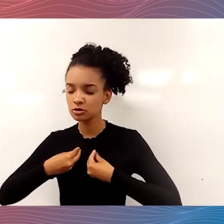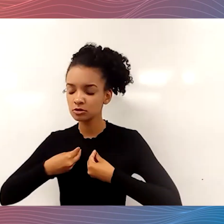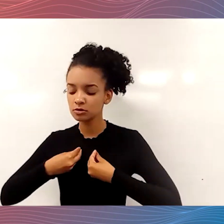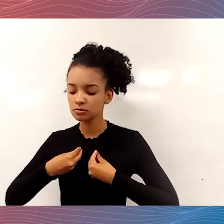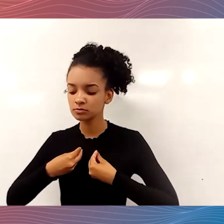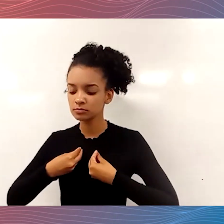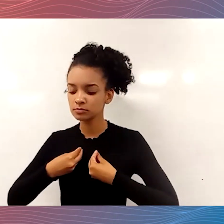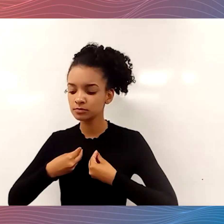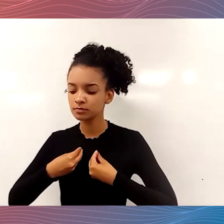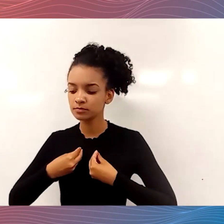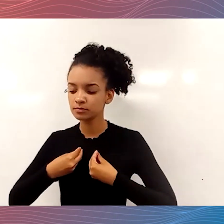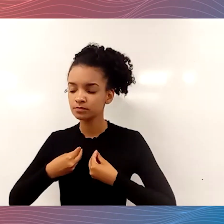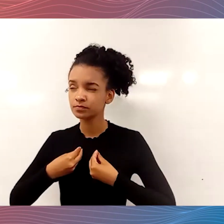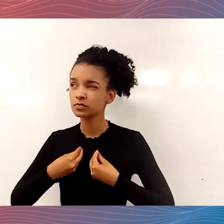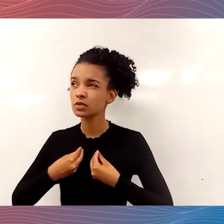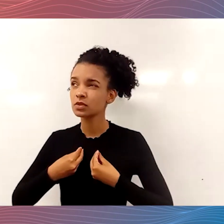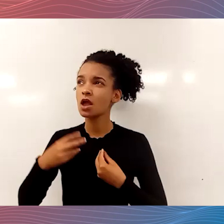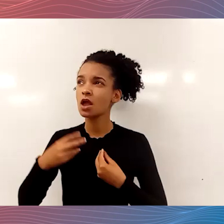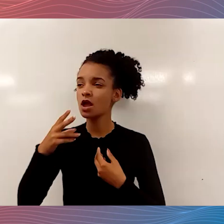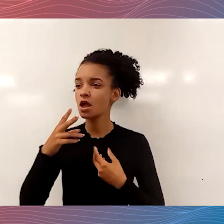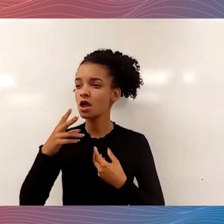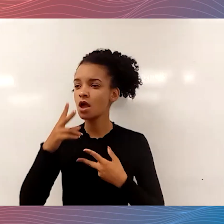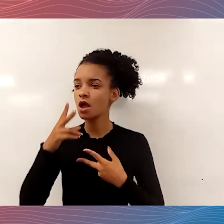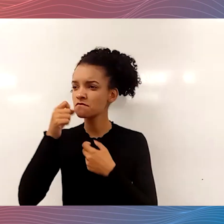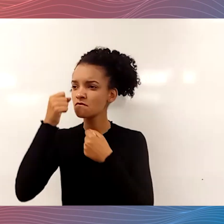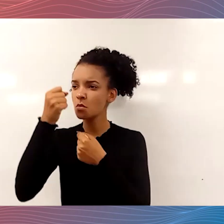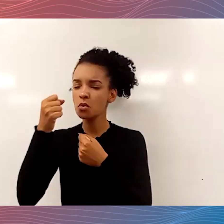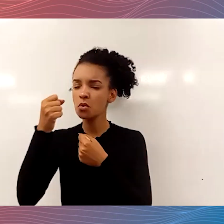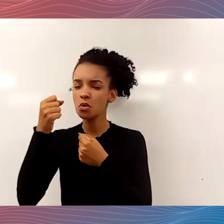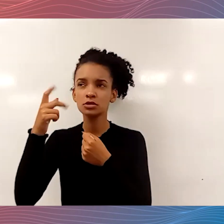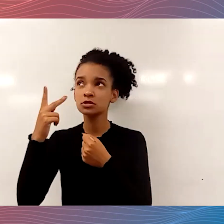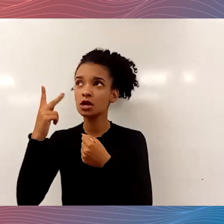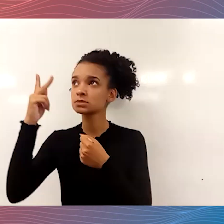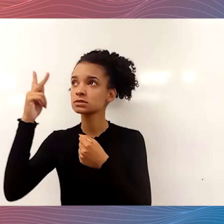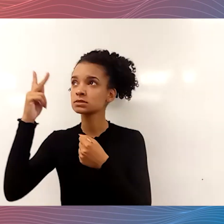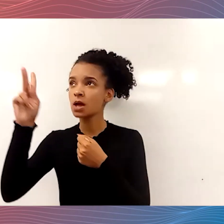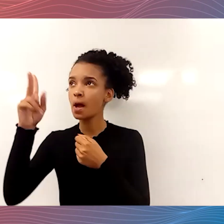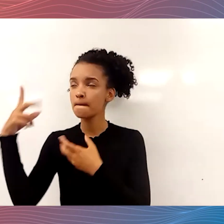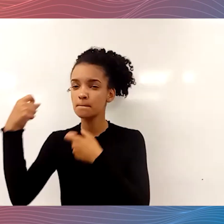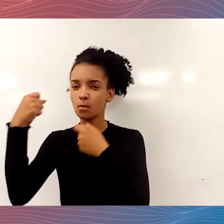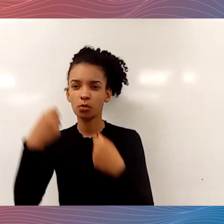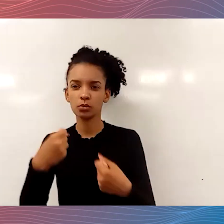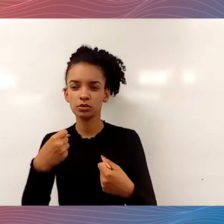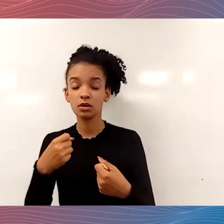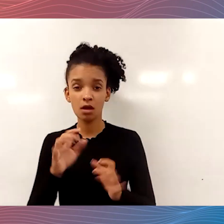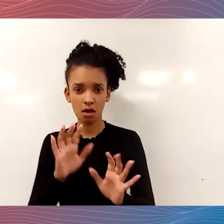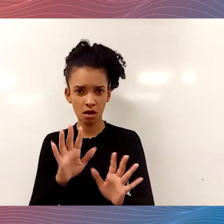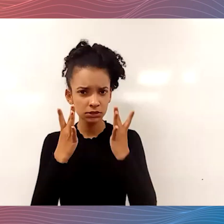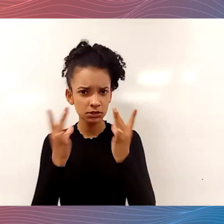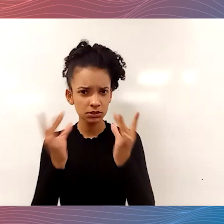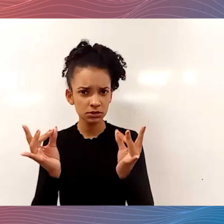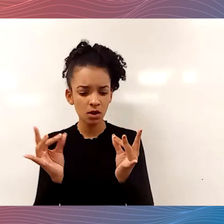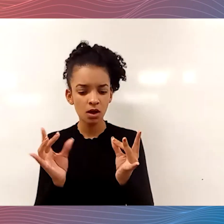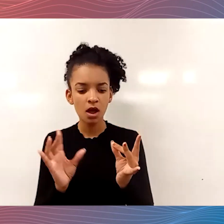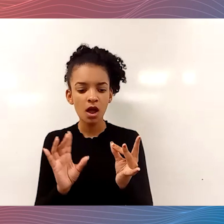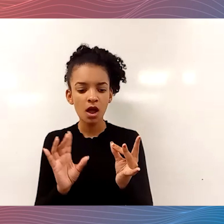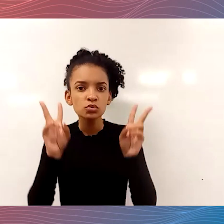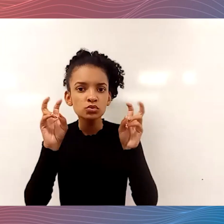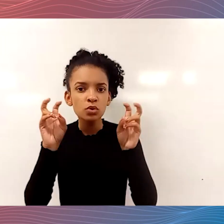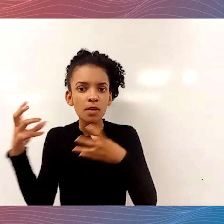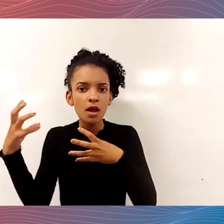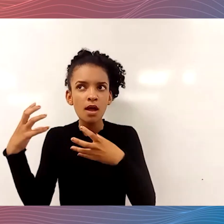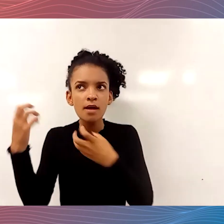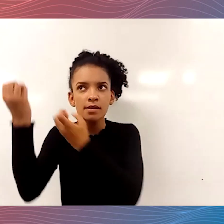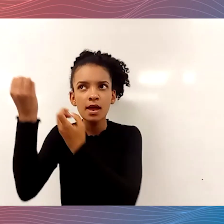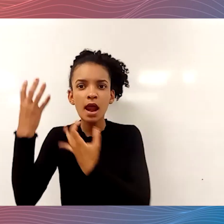operante do seu poder. Irmãos, presta bem atenção, que quando se trata da graça, não é o seu poder, não é a sua capacidade, é